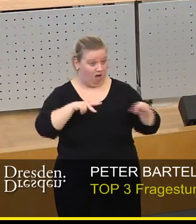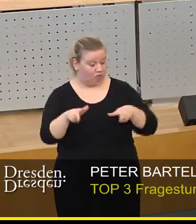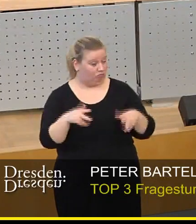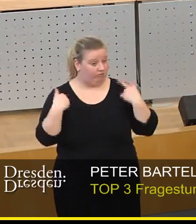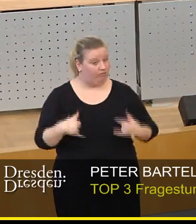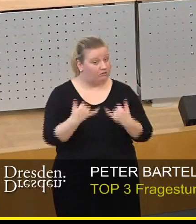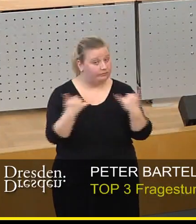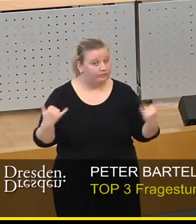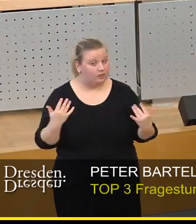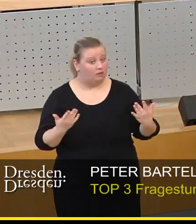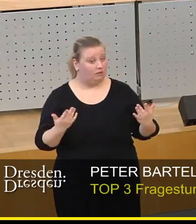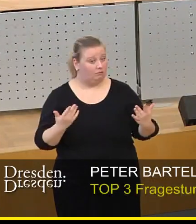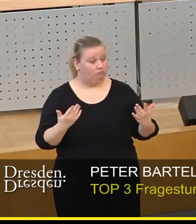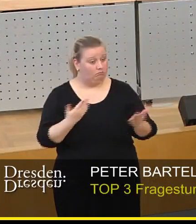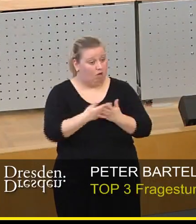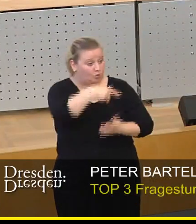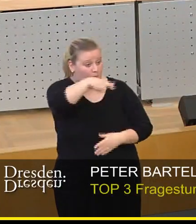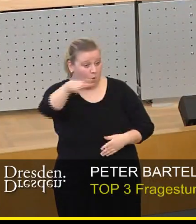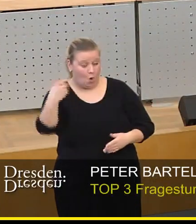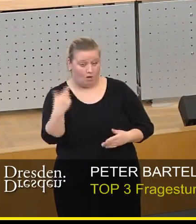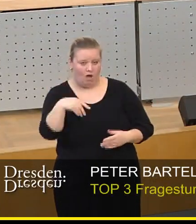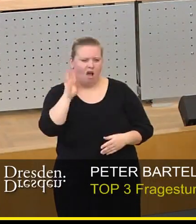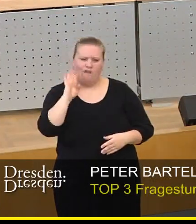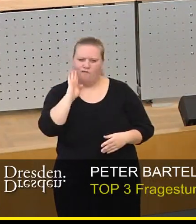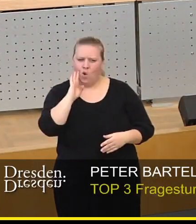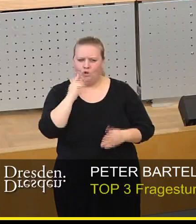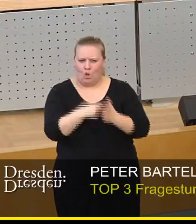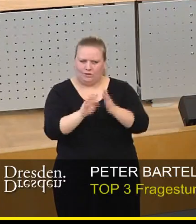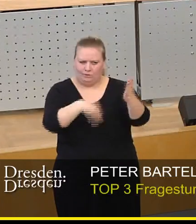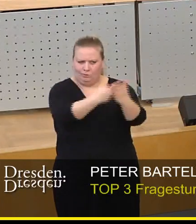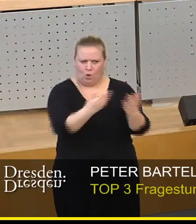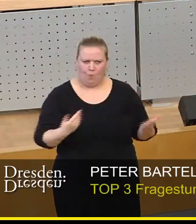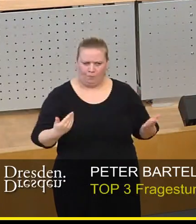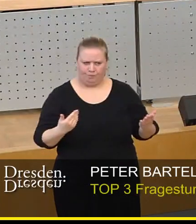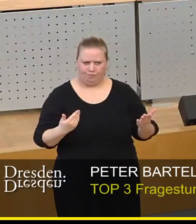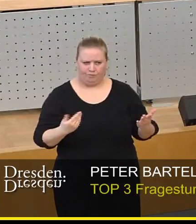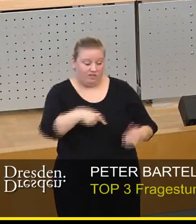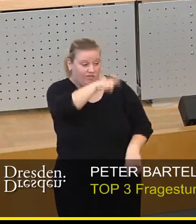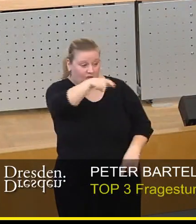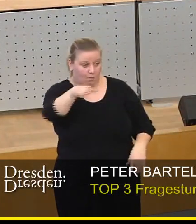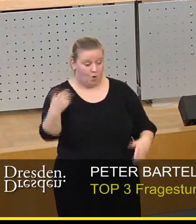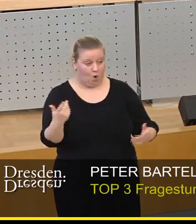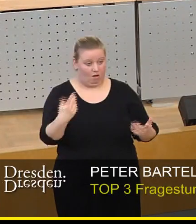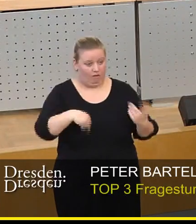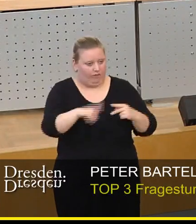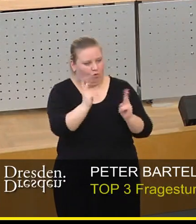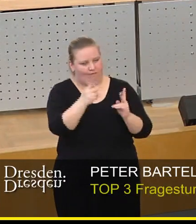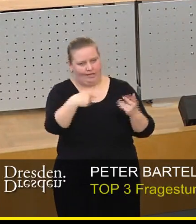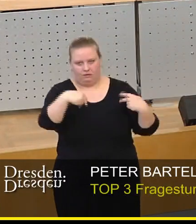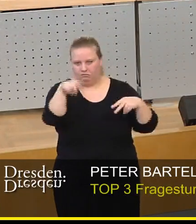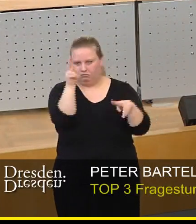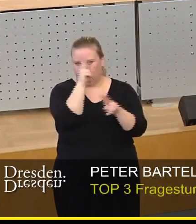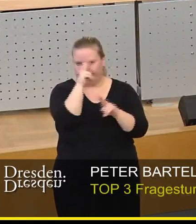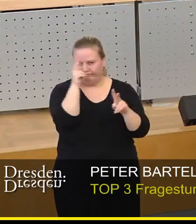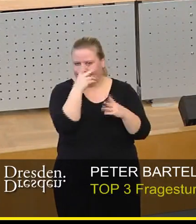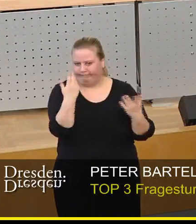um, bei Bürgern, die die Wohnkosten erstattet bekommen? Denn die Bürger könnten ja in Unkenntnis